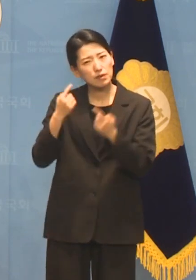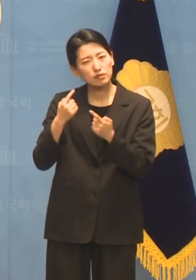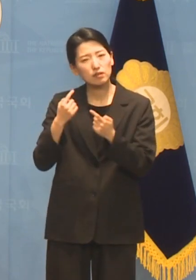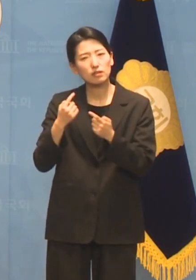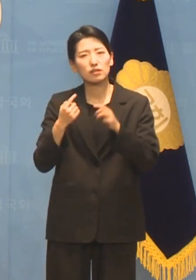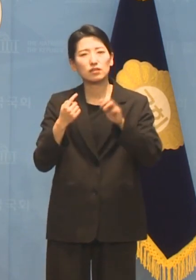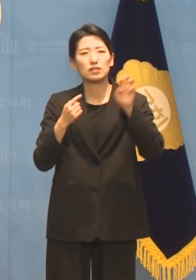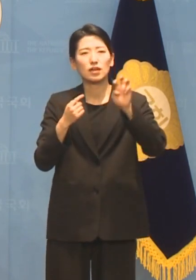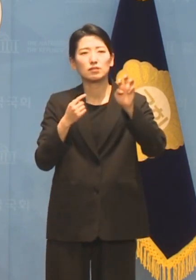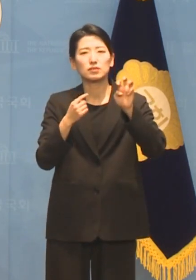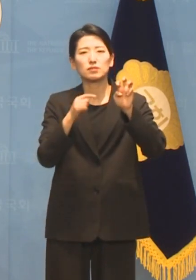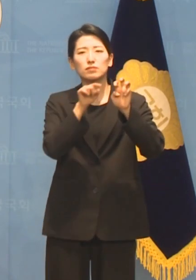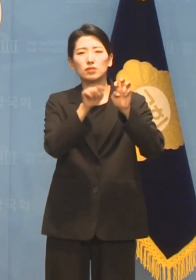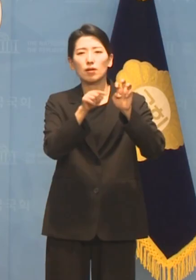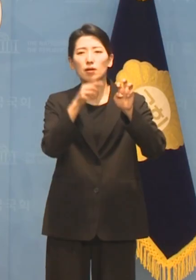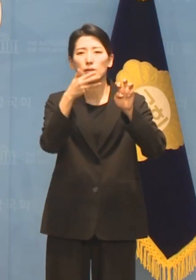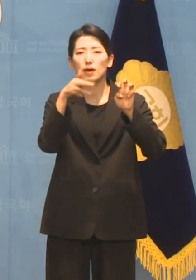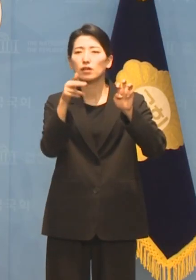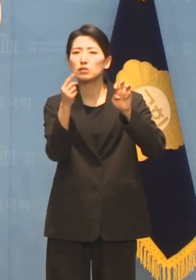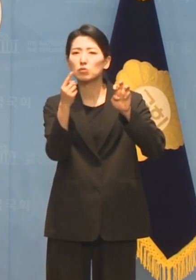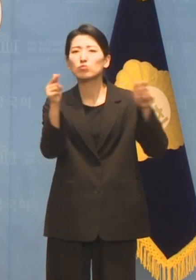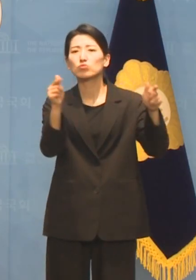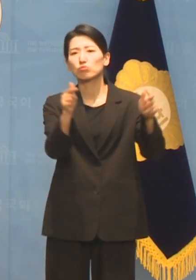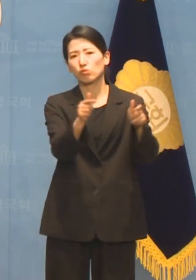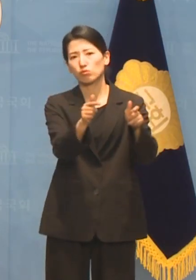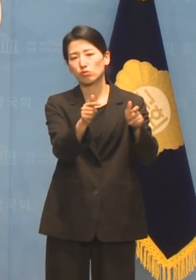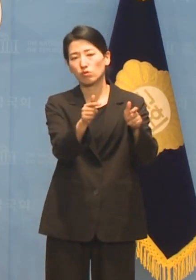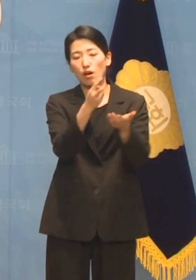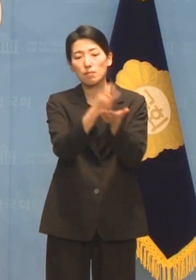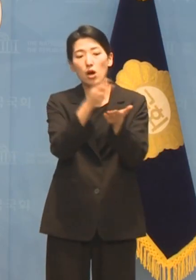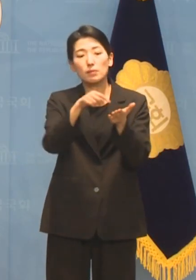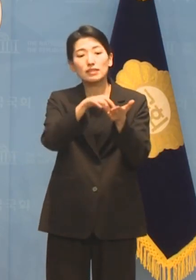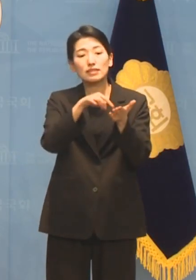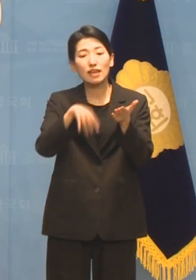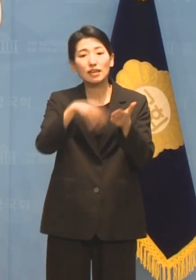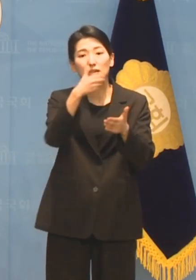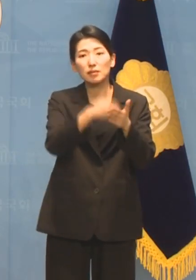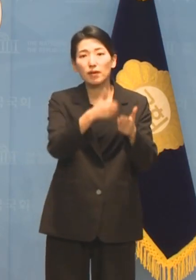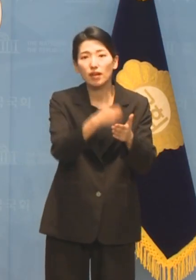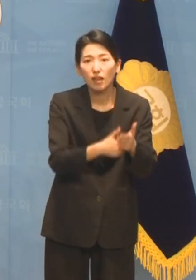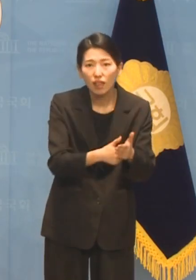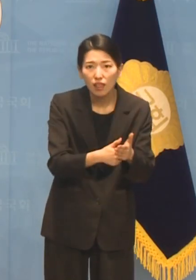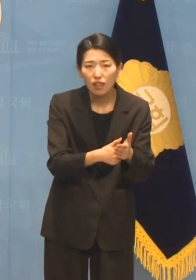원이 감소했습니다. 법인세 감소분만 17조